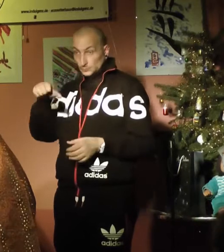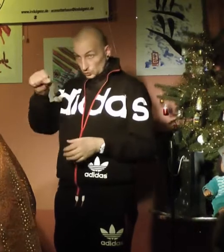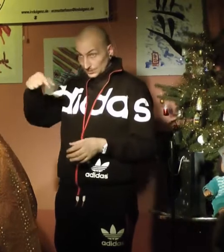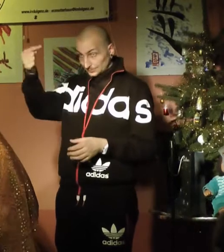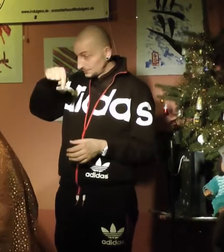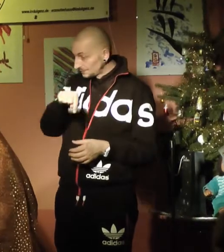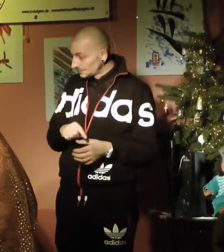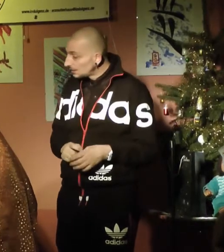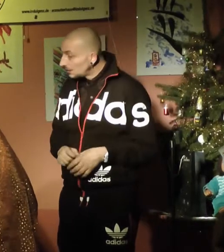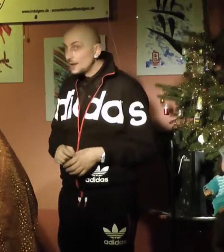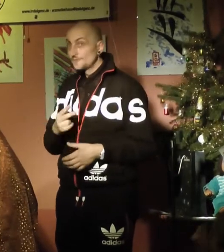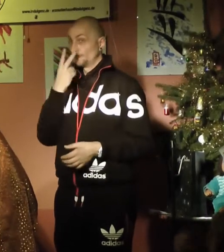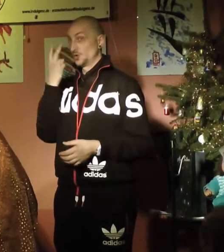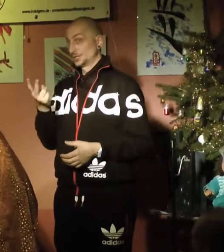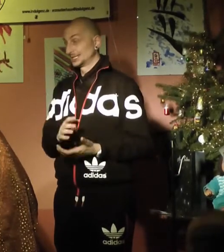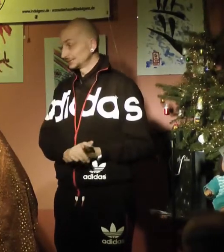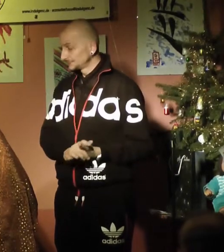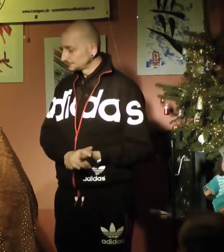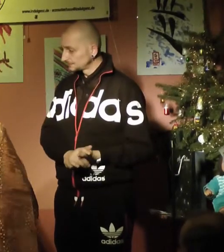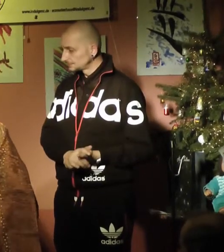klimpert, wir müssen vorsichtig sein.